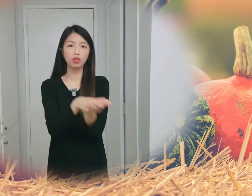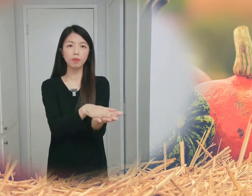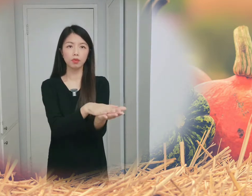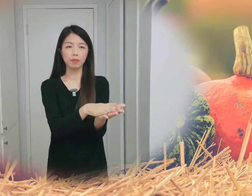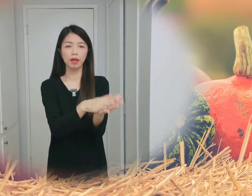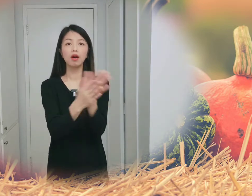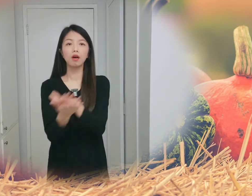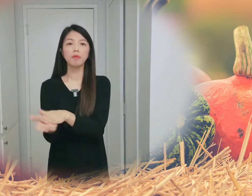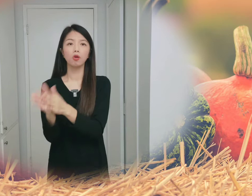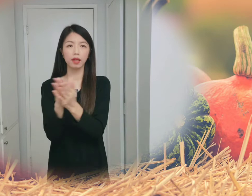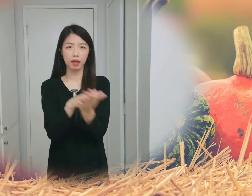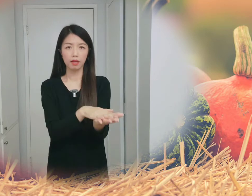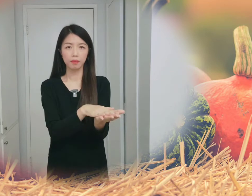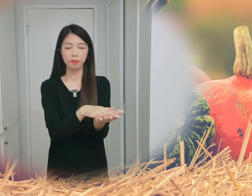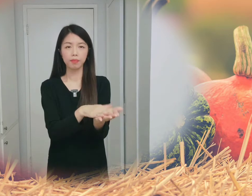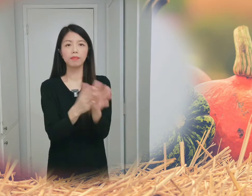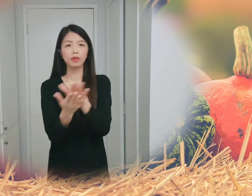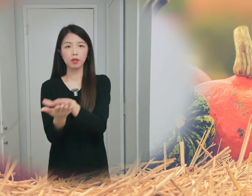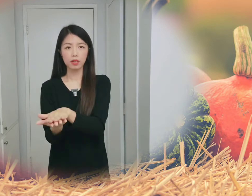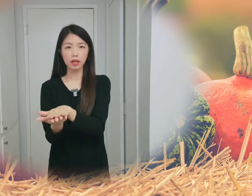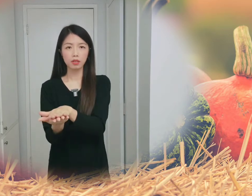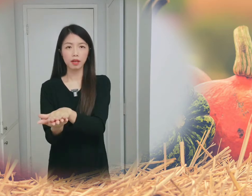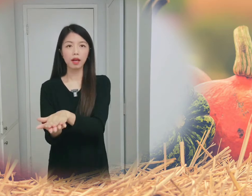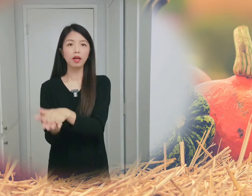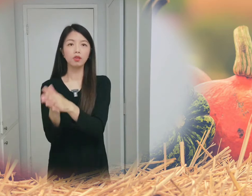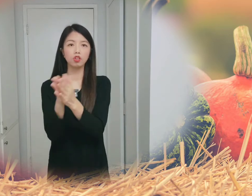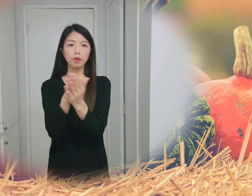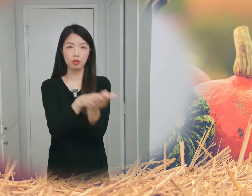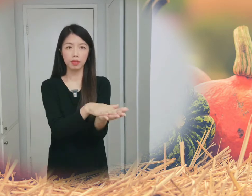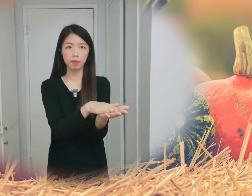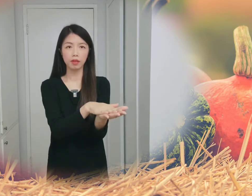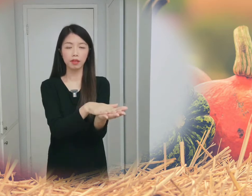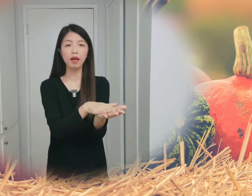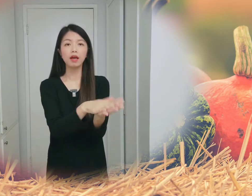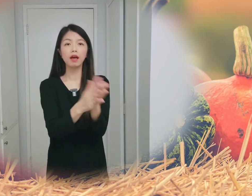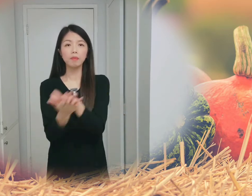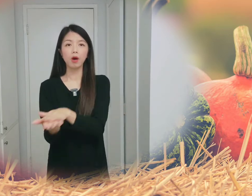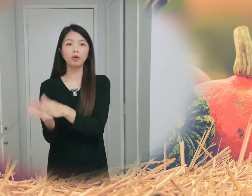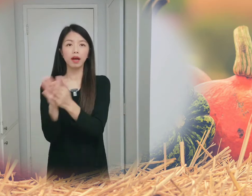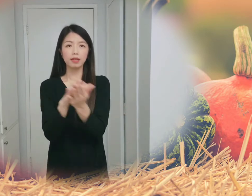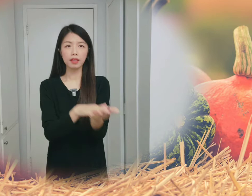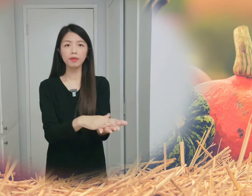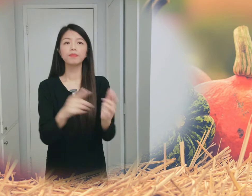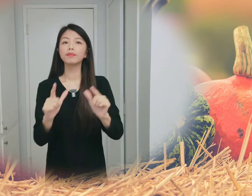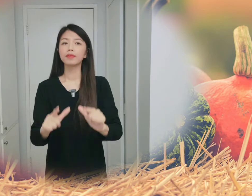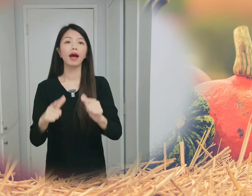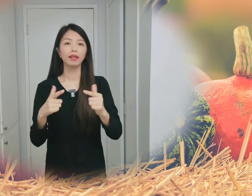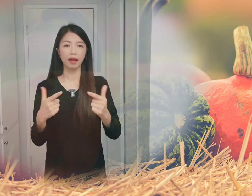그대로 뒤집어 주시면 돼요. 변하다. 이렇게 시작하셨다가 뒤집어 주시면 돼요. 변하다.